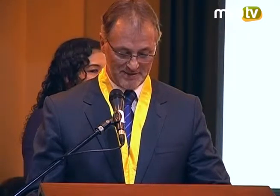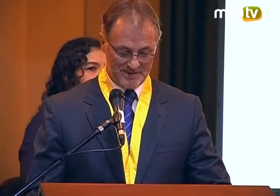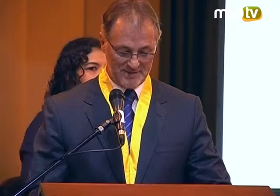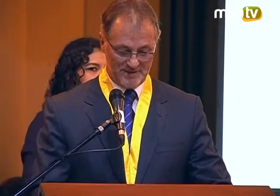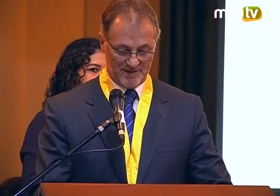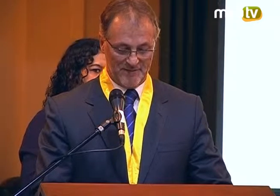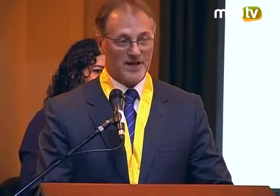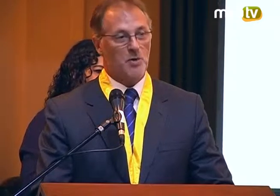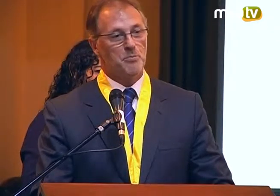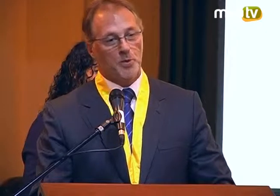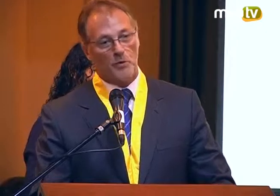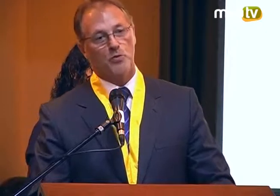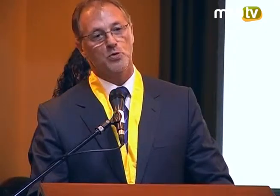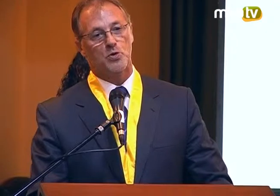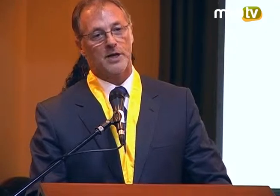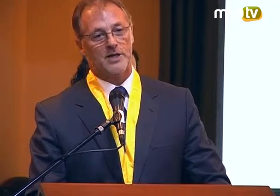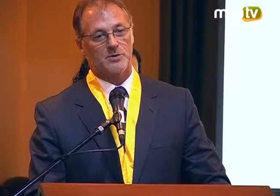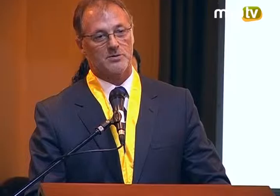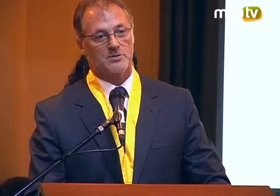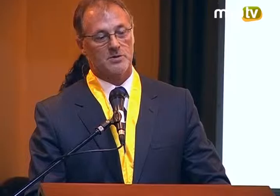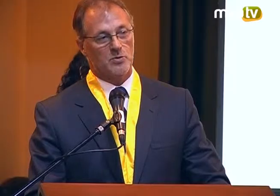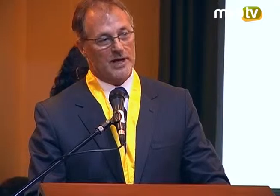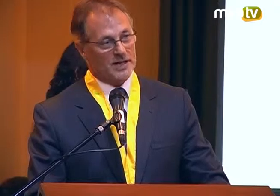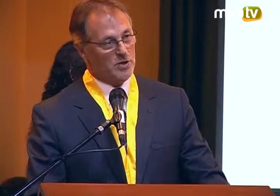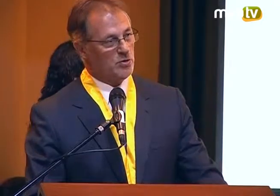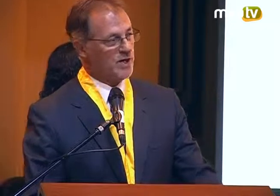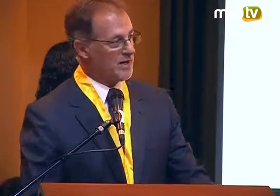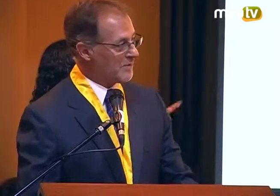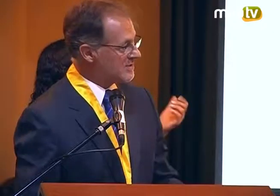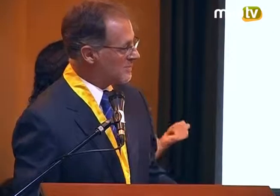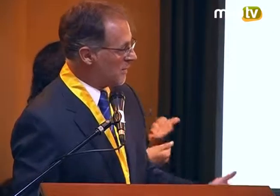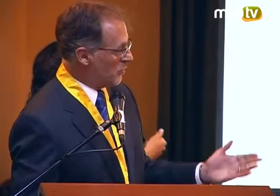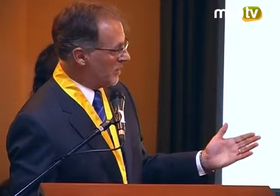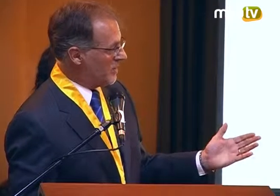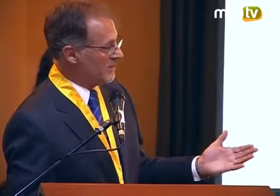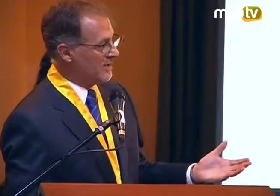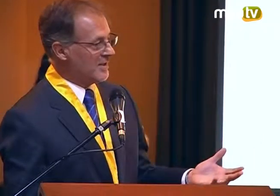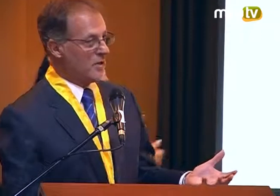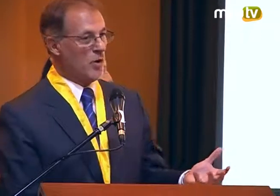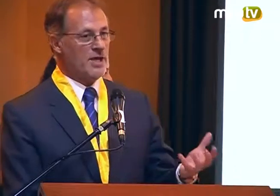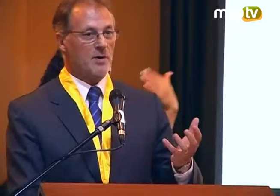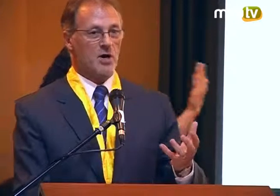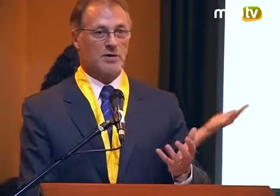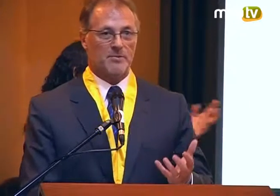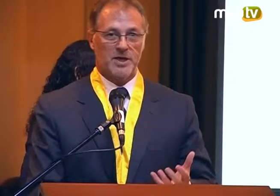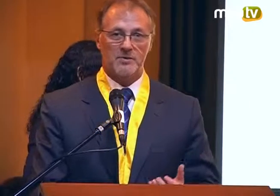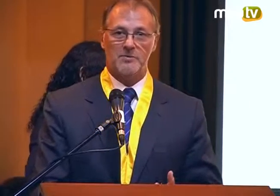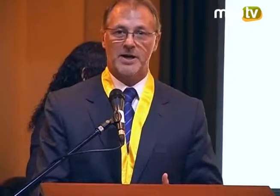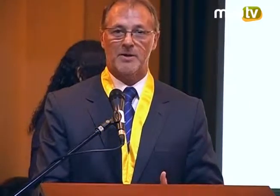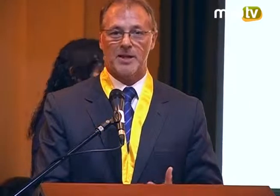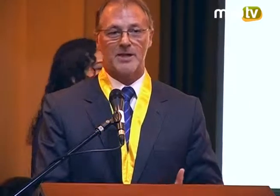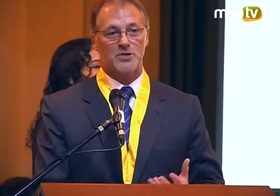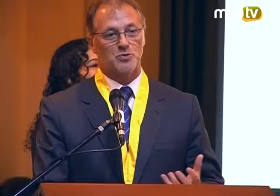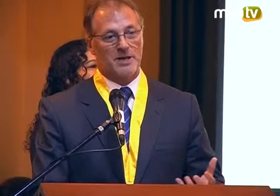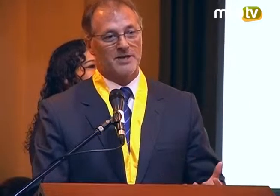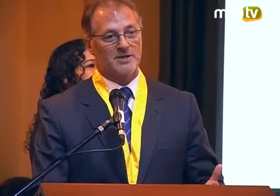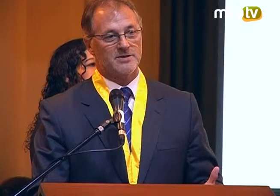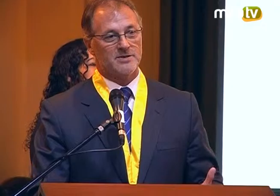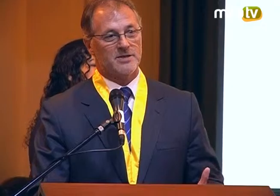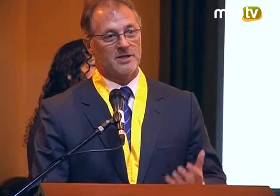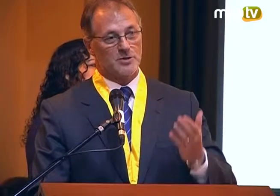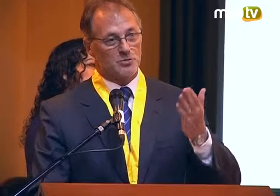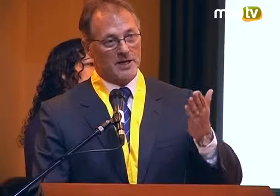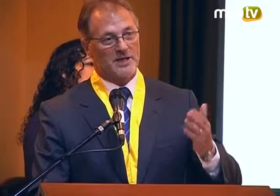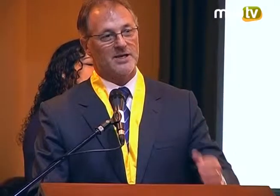complicidad refleja un profundo cariño, y un cariño que además Manuel lo ha llevado también para hablar de su